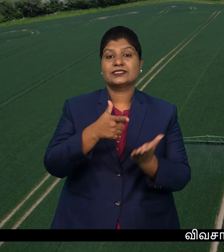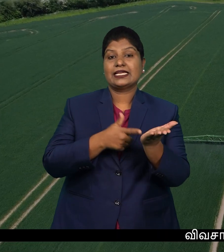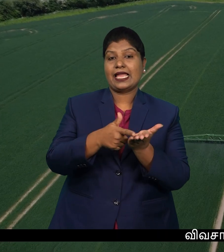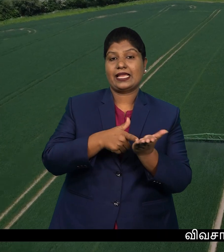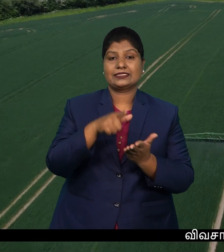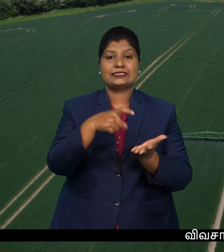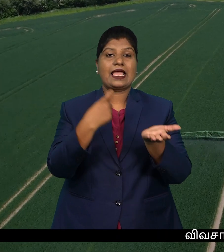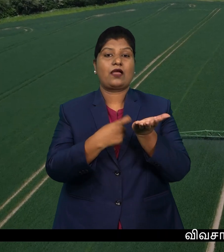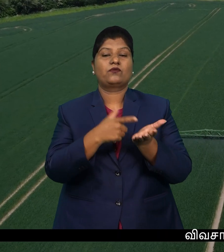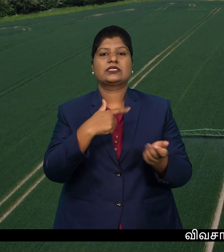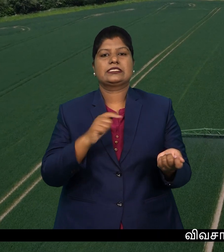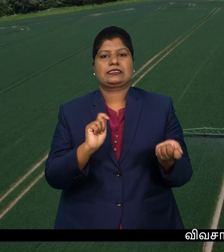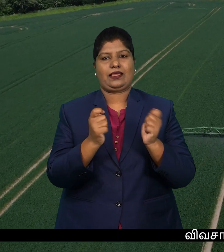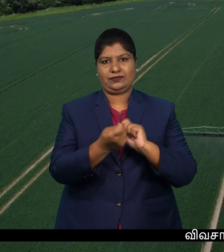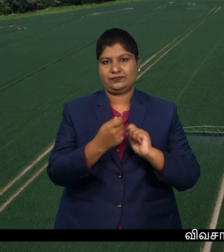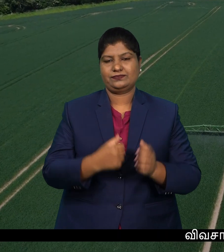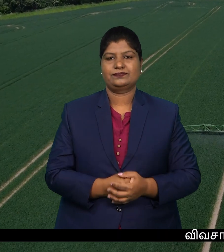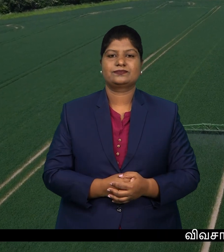விவசாய புரட்சி.